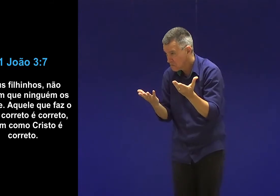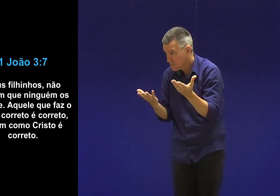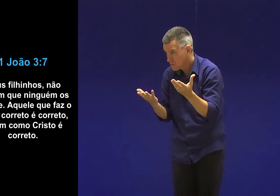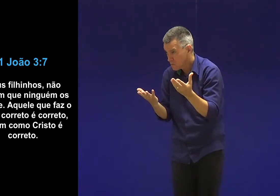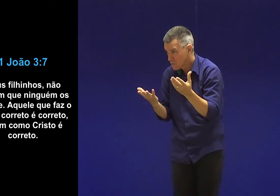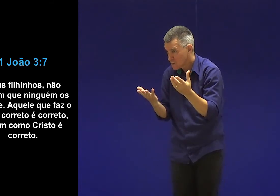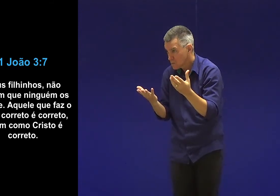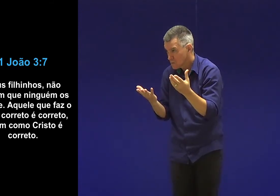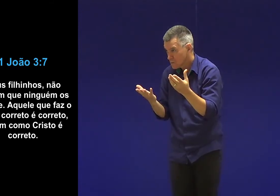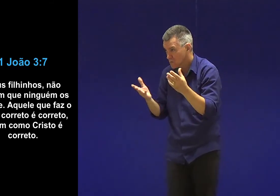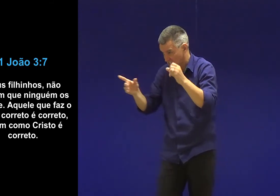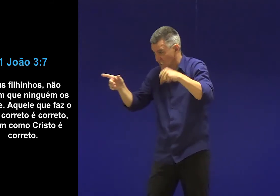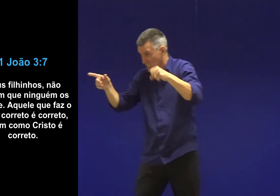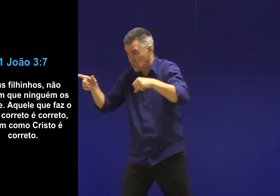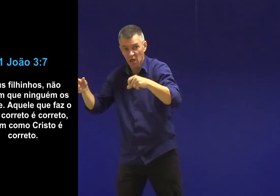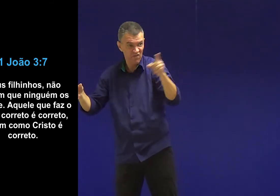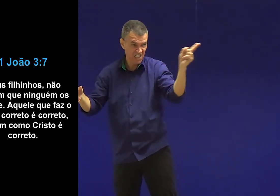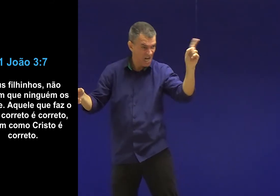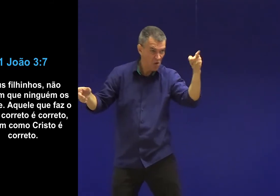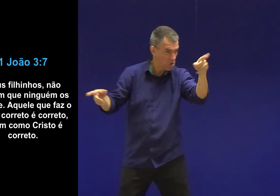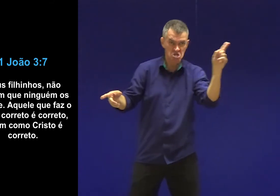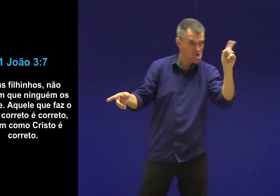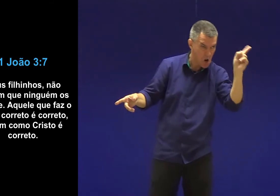Ou não? Sim? Não?